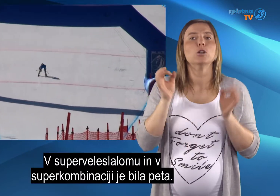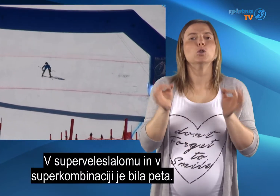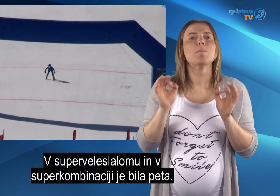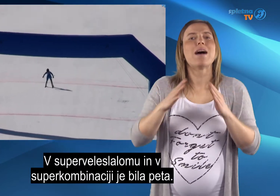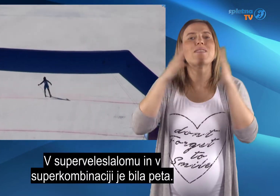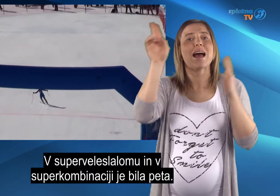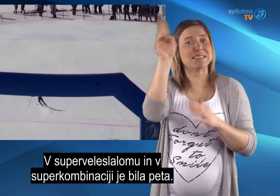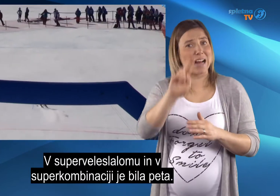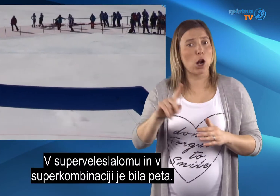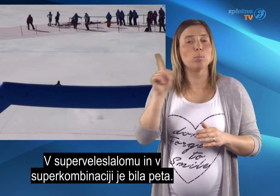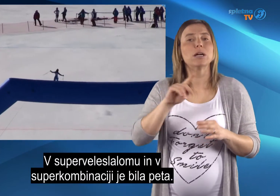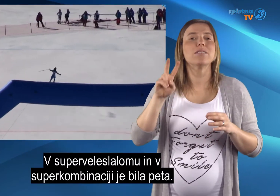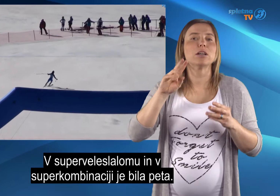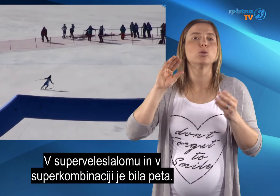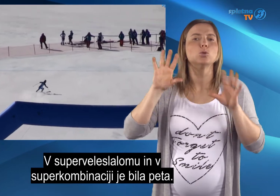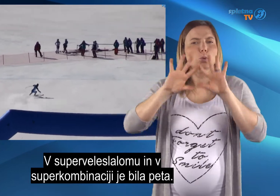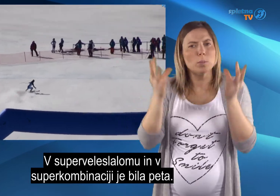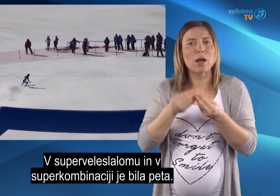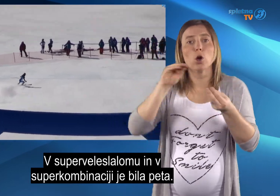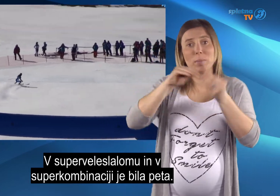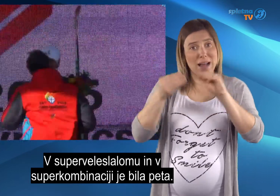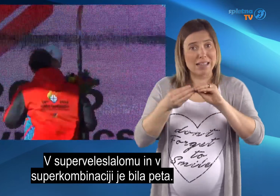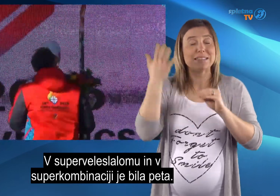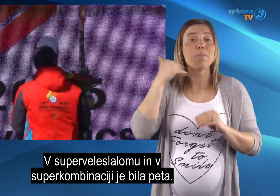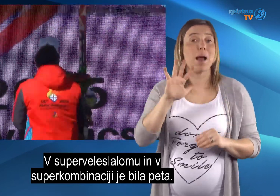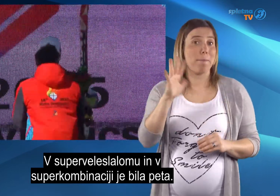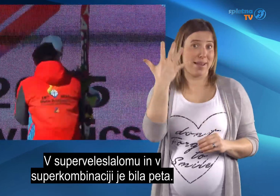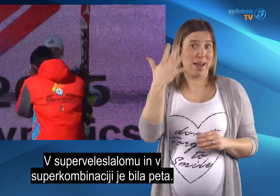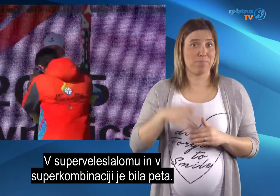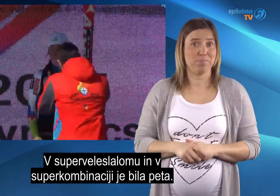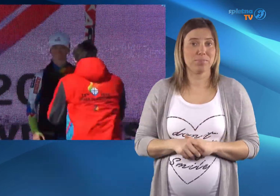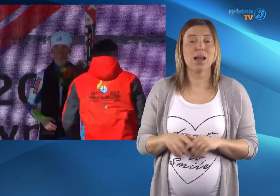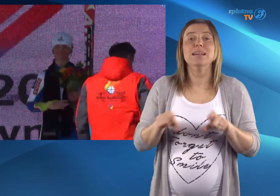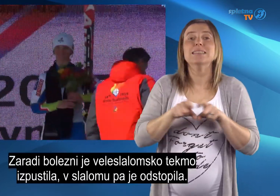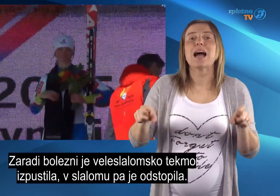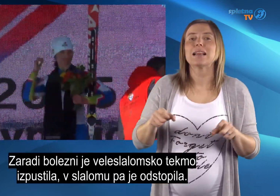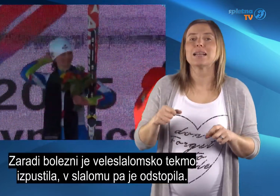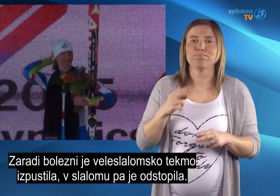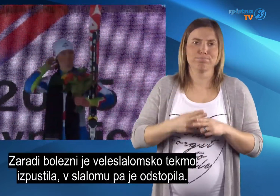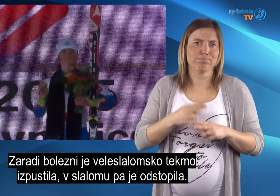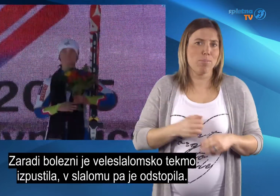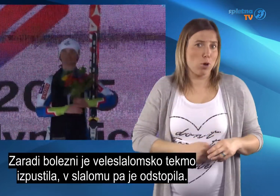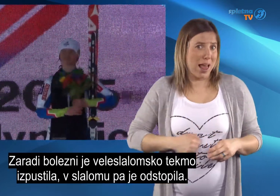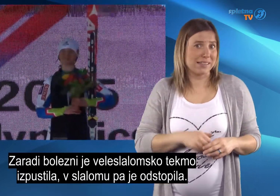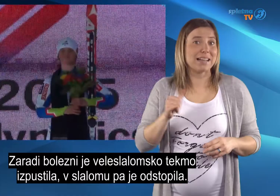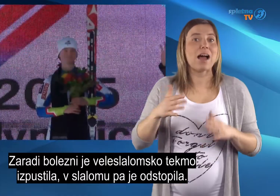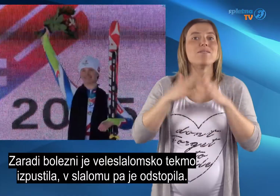V superveleslalomu in superkombinaciji je bila 5. Zaradi bolezni je veleslalomsko